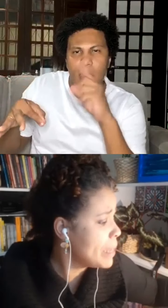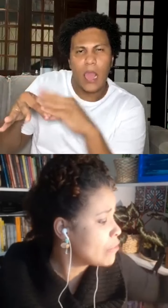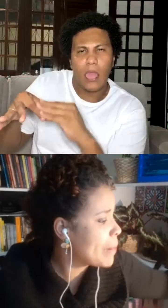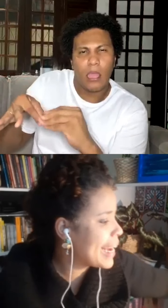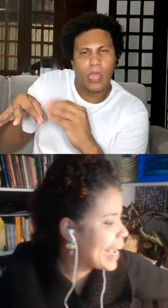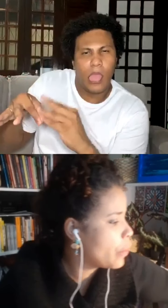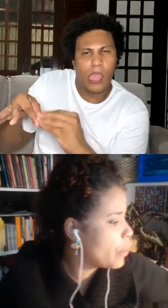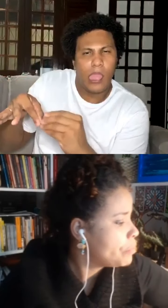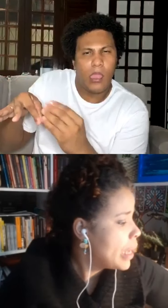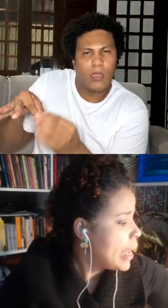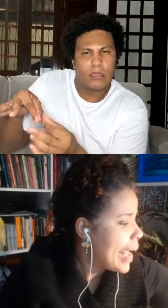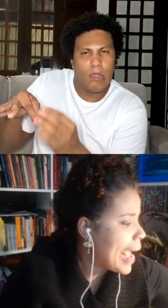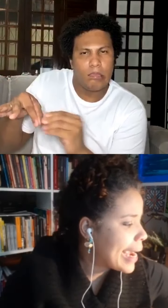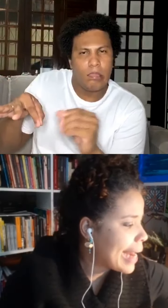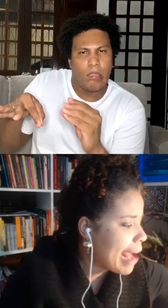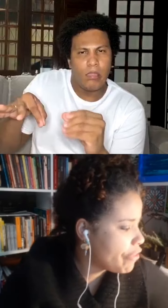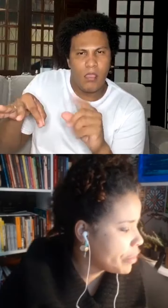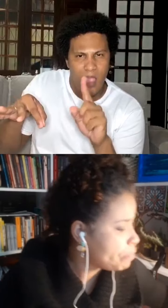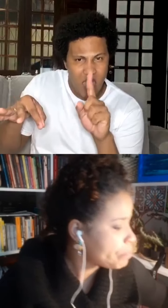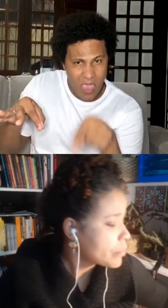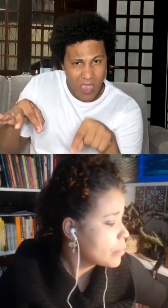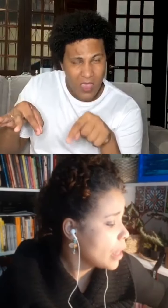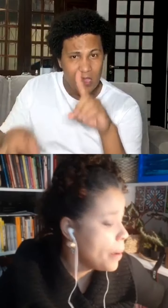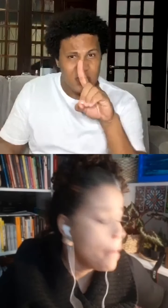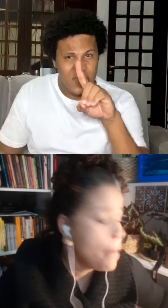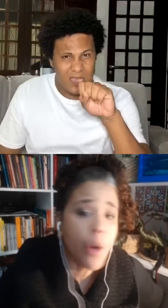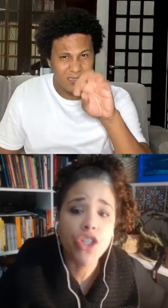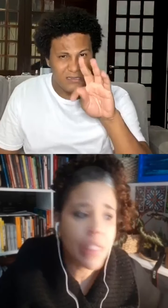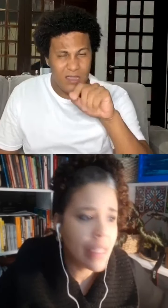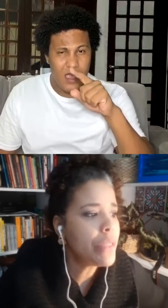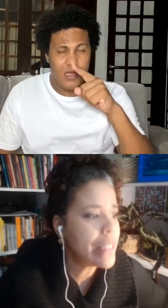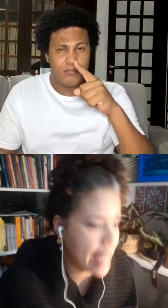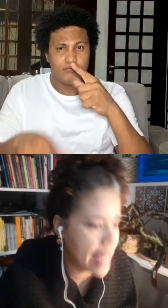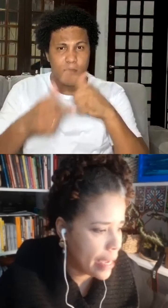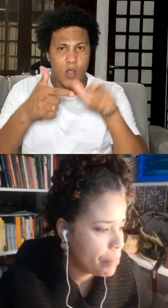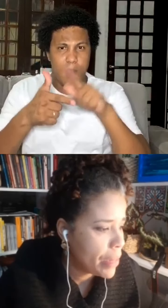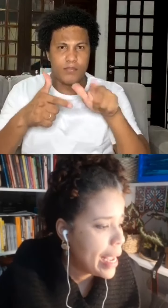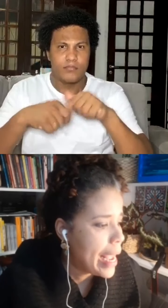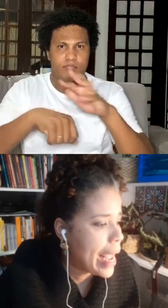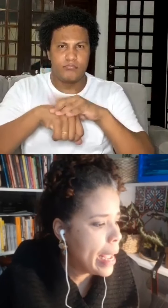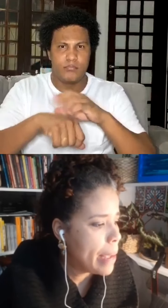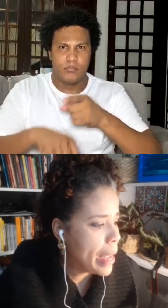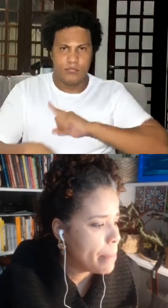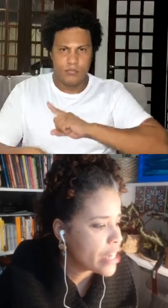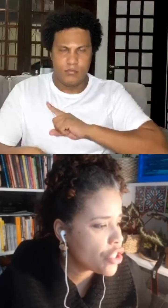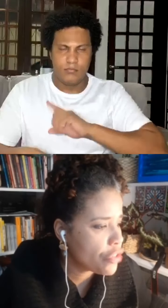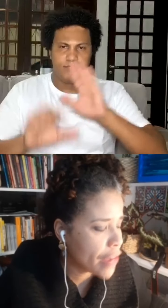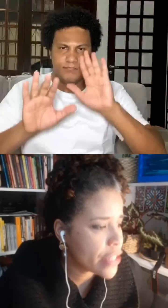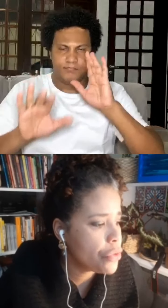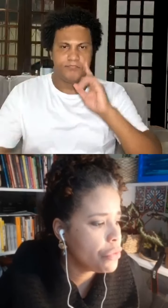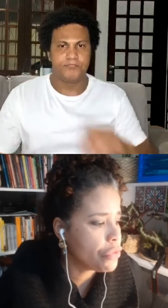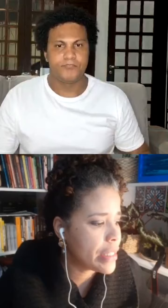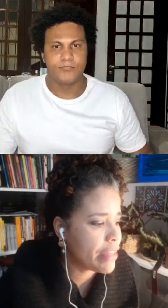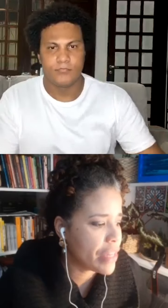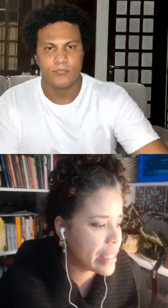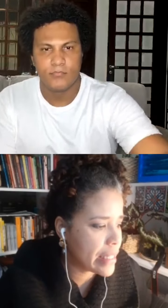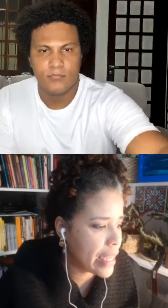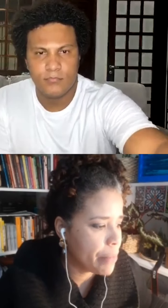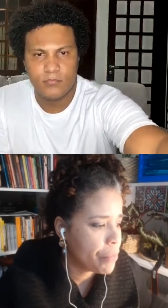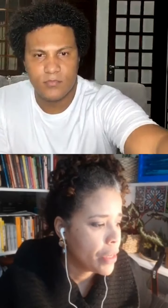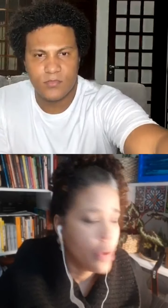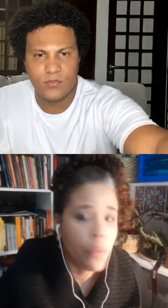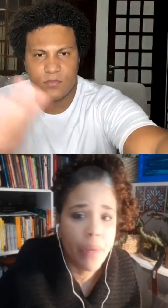Corrimento amarelo é grave? Pode não ser. É mais fácil você